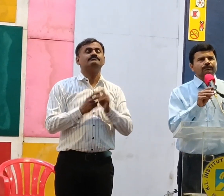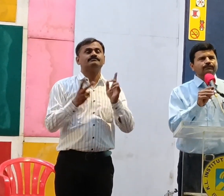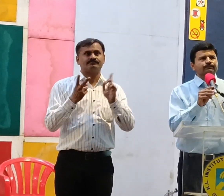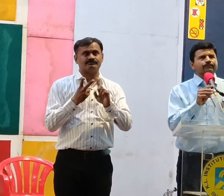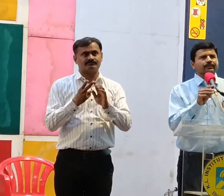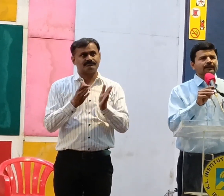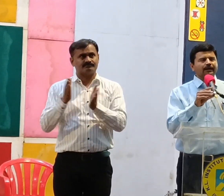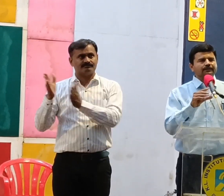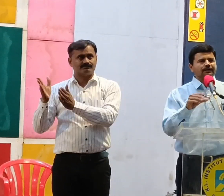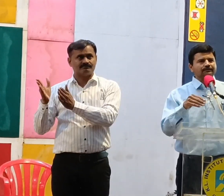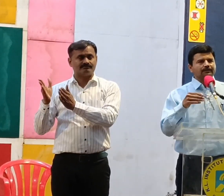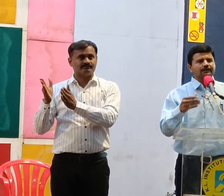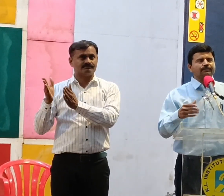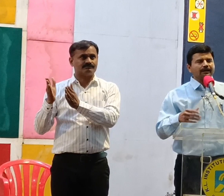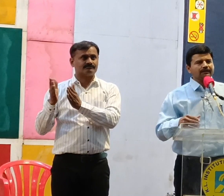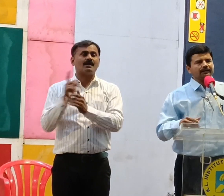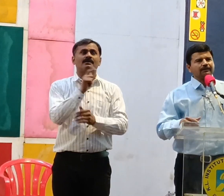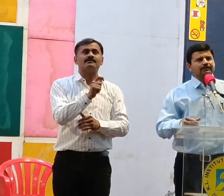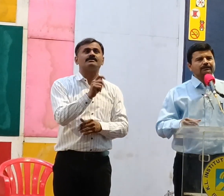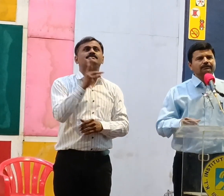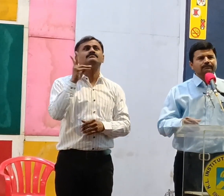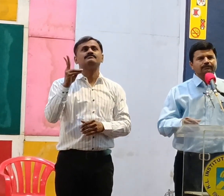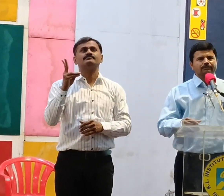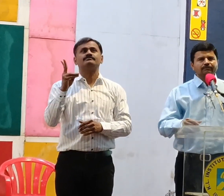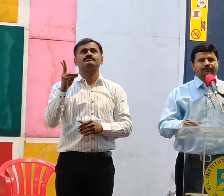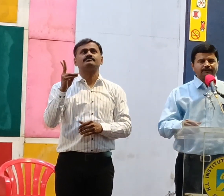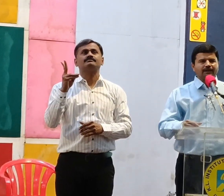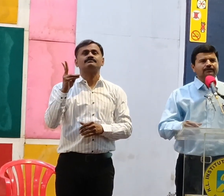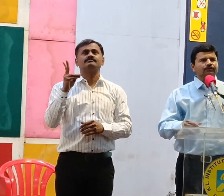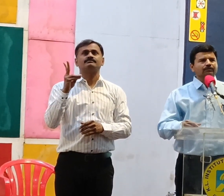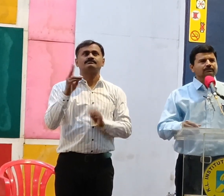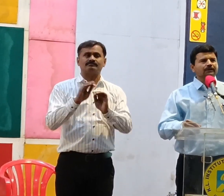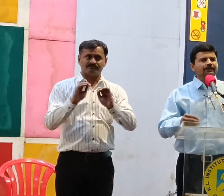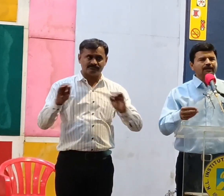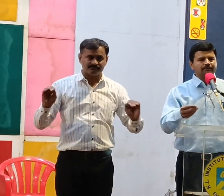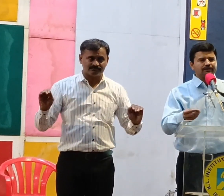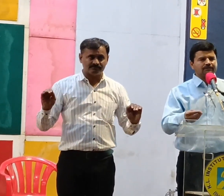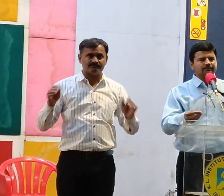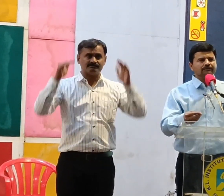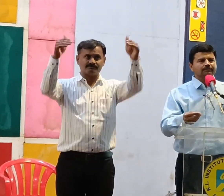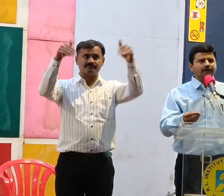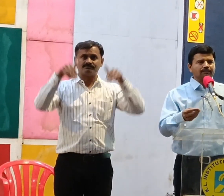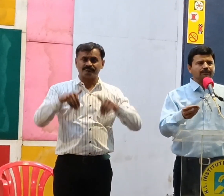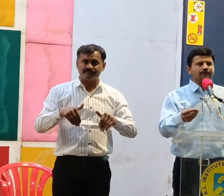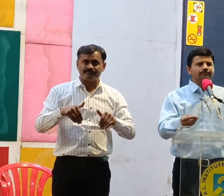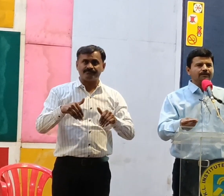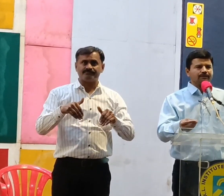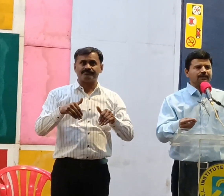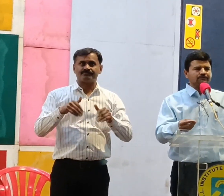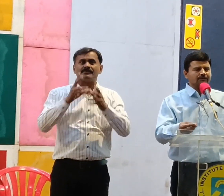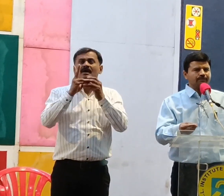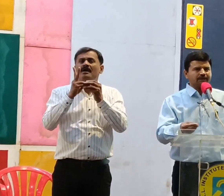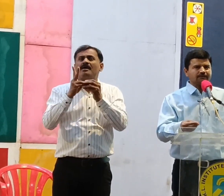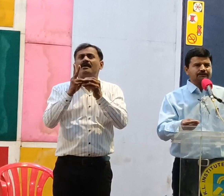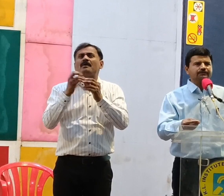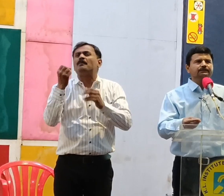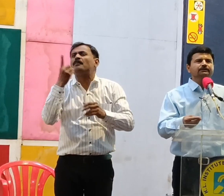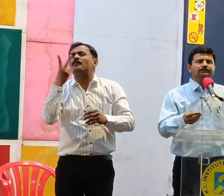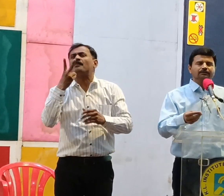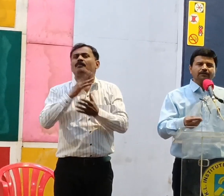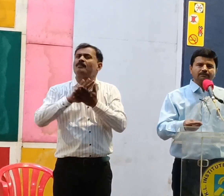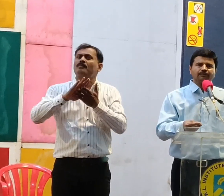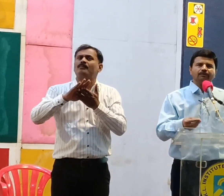બીજું, આ 10 અને 12 વિદ્યાર્થીઓ અહીંયા હવે 12માવાળા 2-3 મહિના